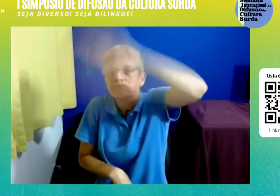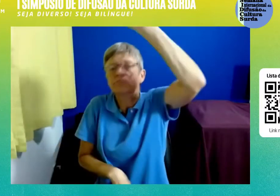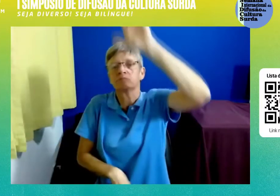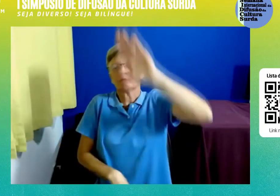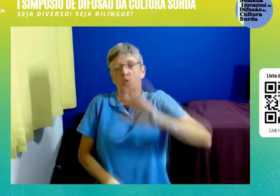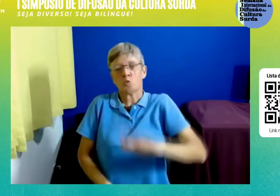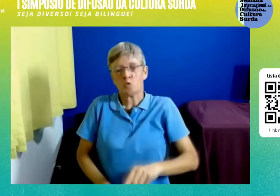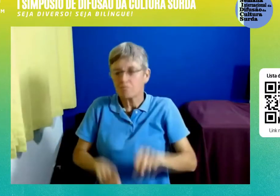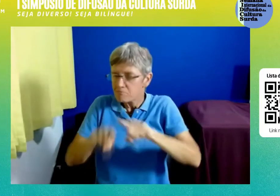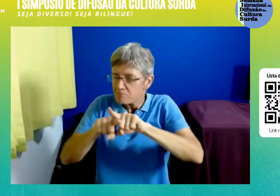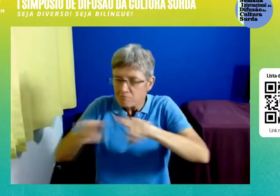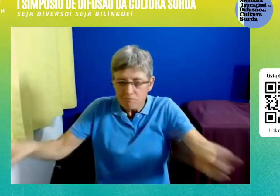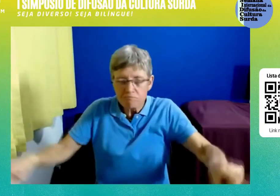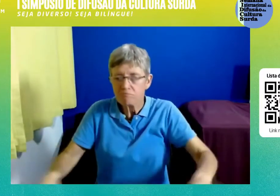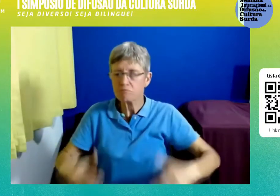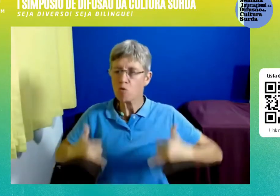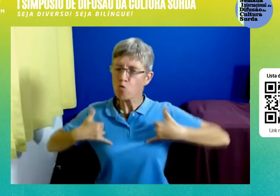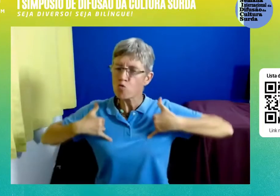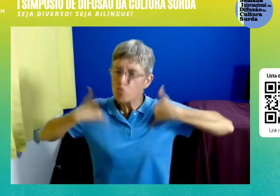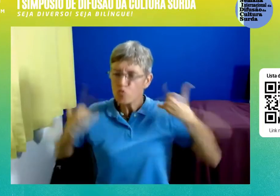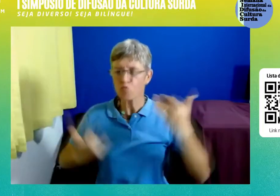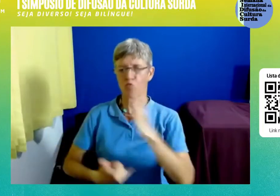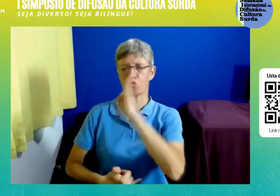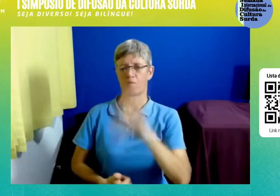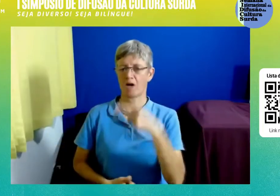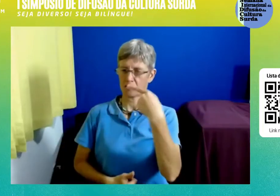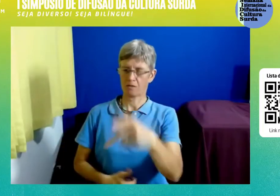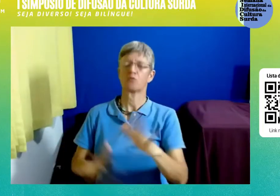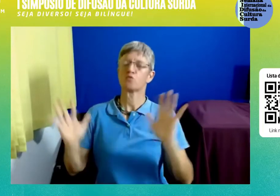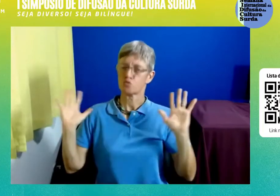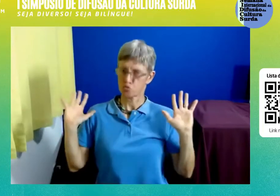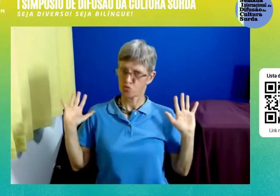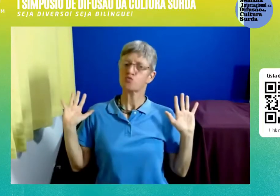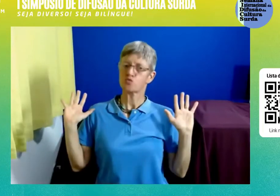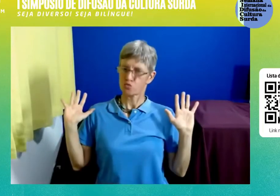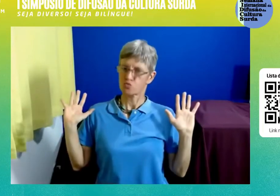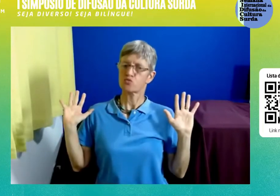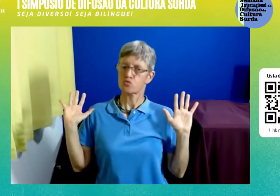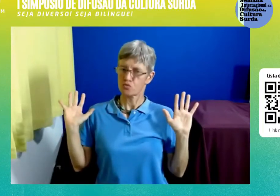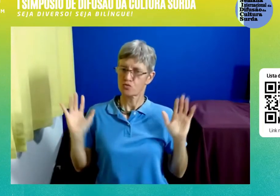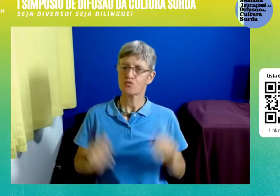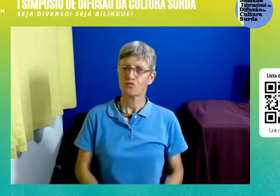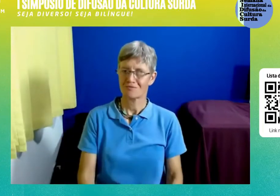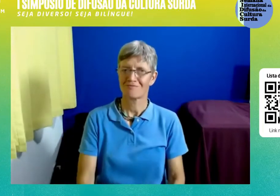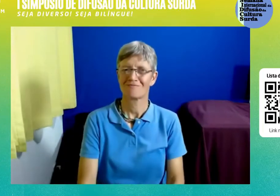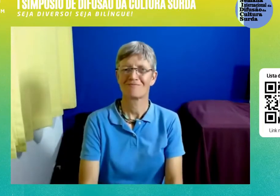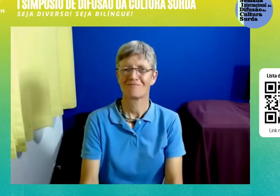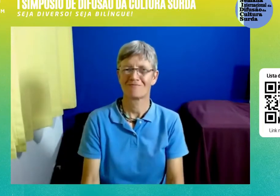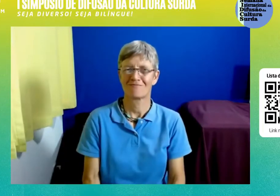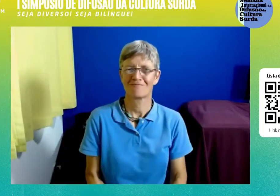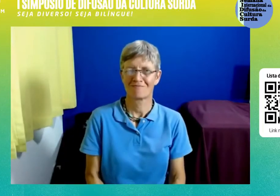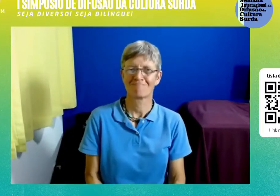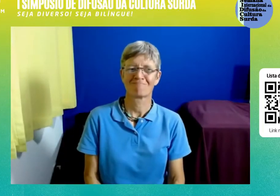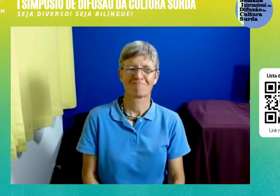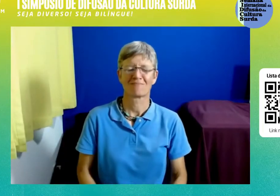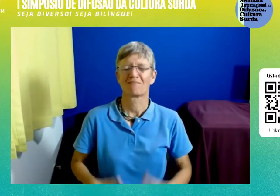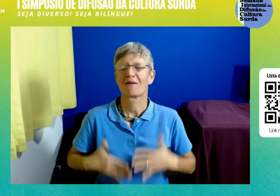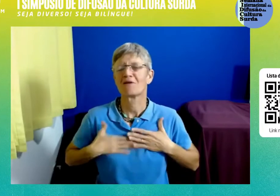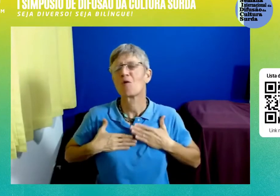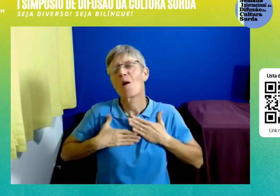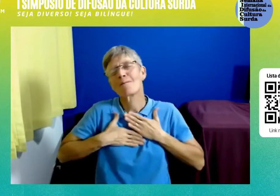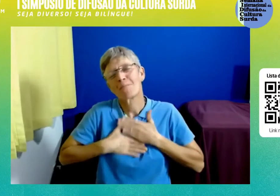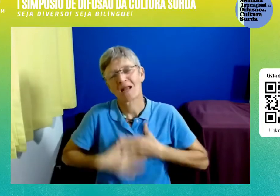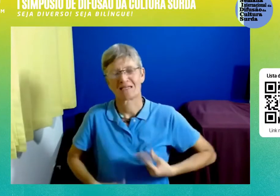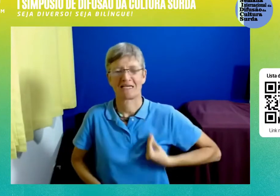muitas produções, mais produções. E isso é um orgulho que os brasileiros podem ter.